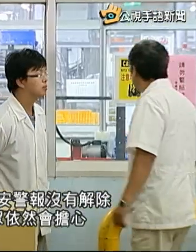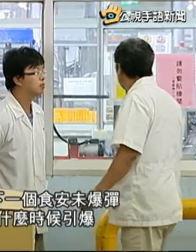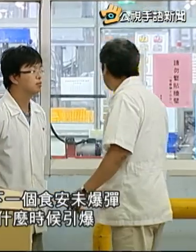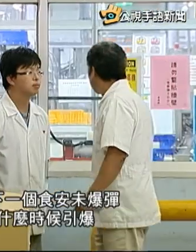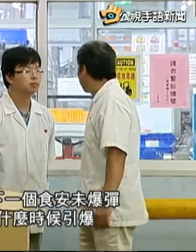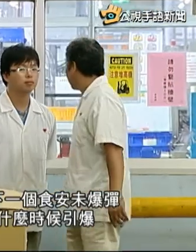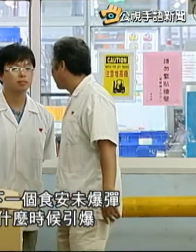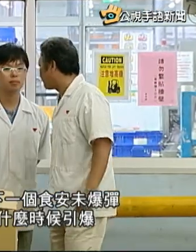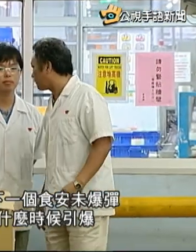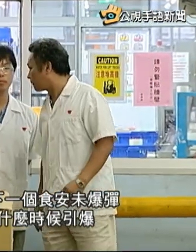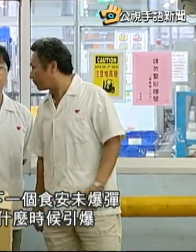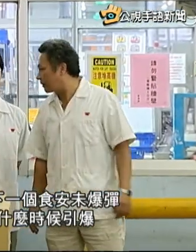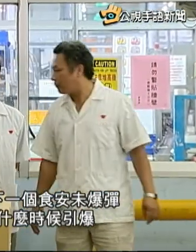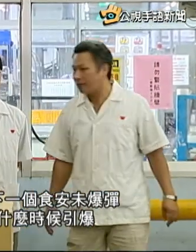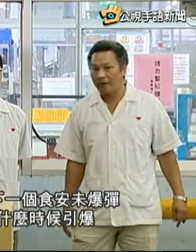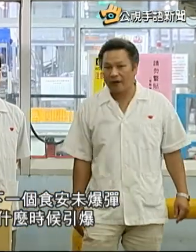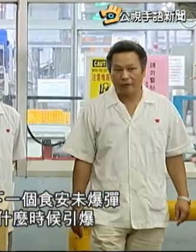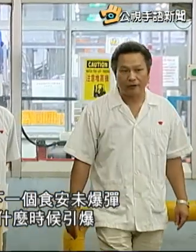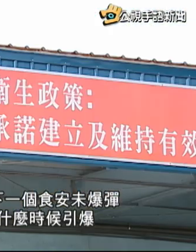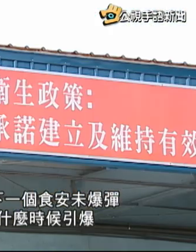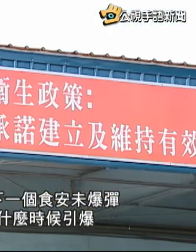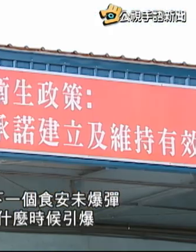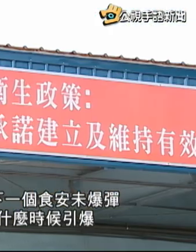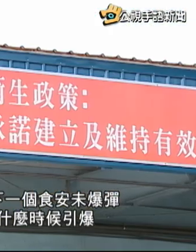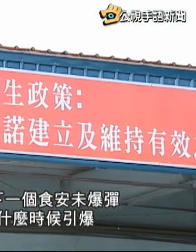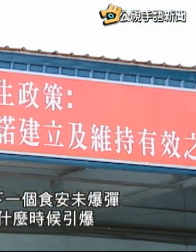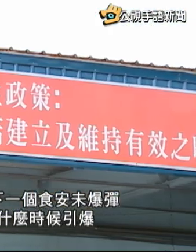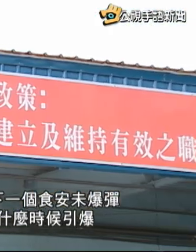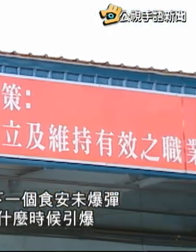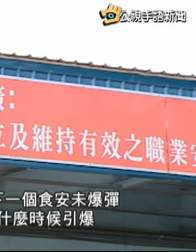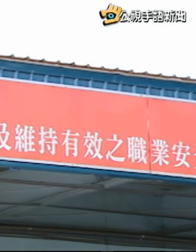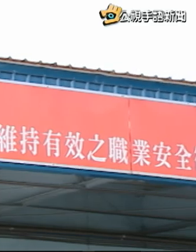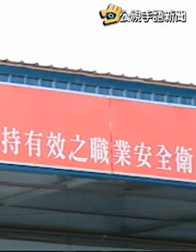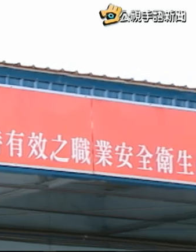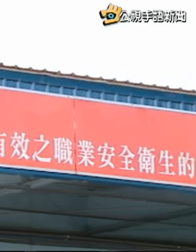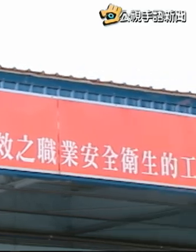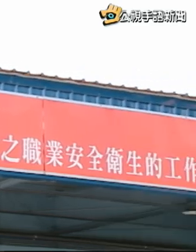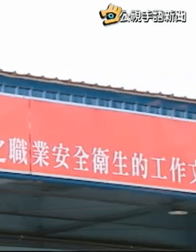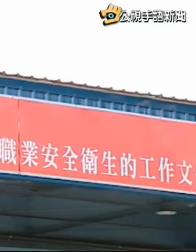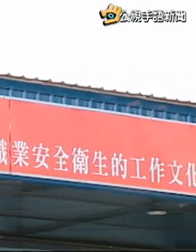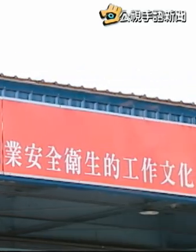下一个食安未爆弹到底什么时候引爆。记者台北桃园综合报道。